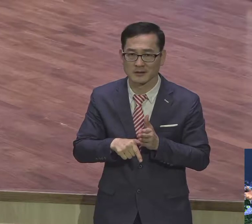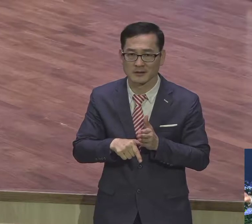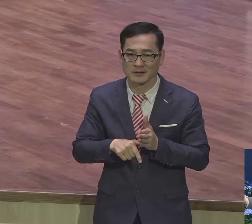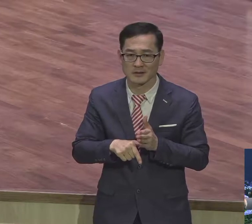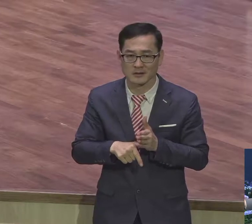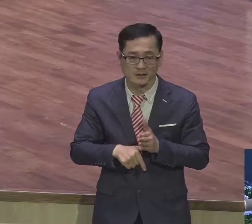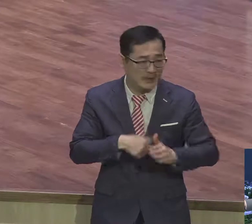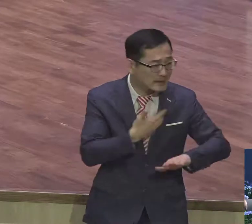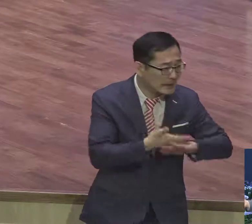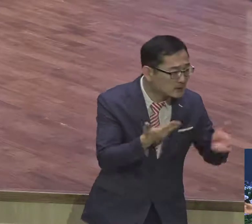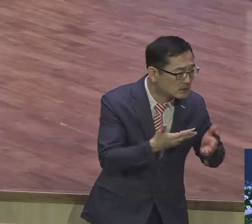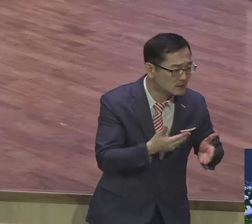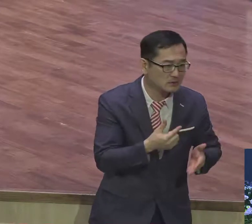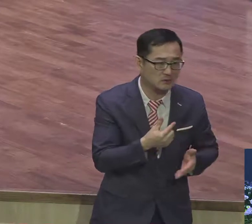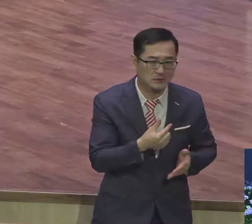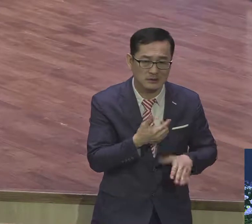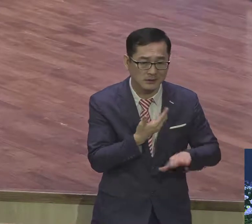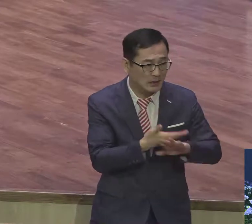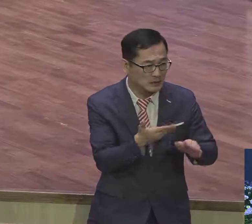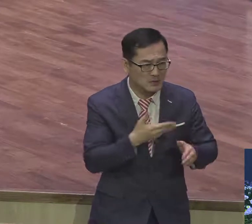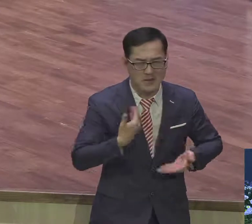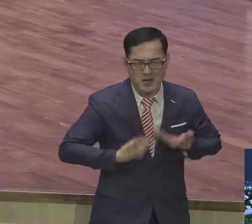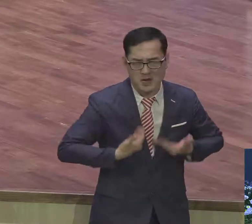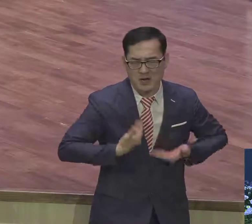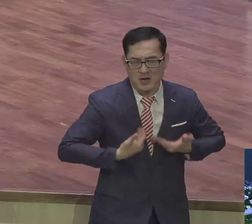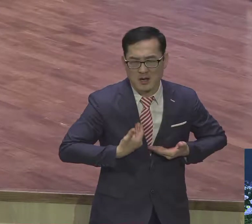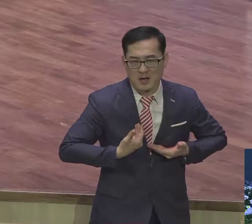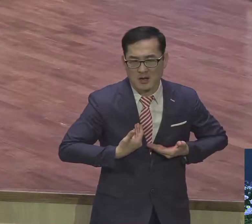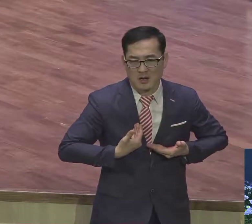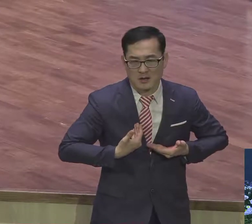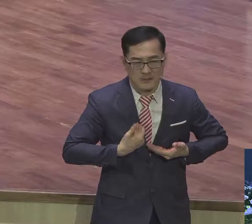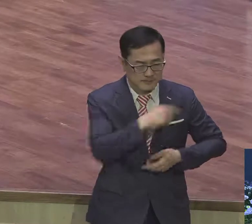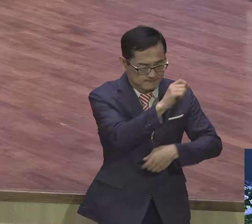시간입니까? 유일하게 하나님께 드려요.